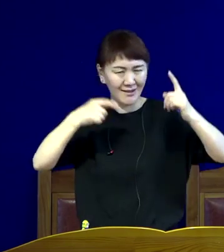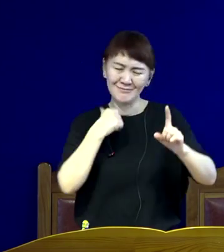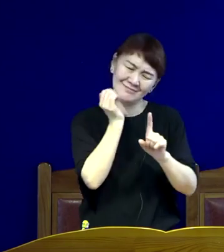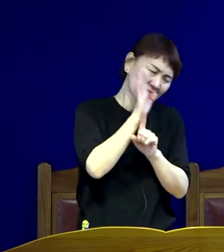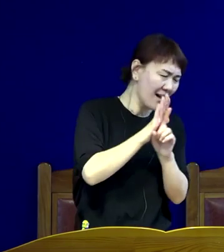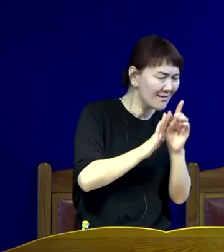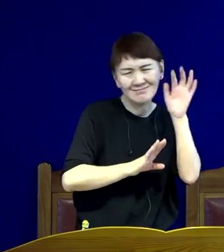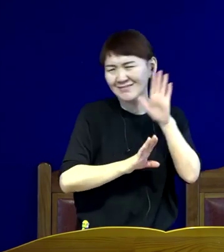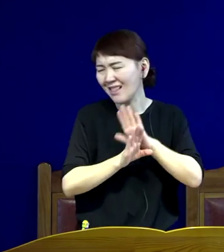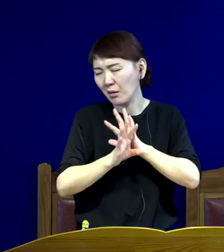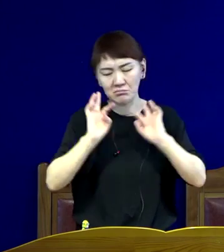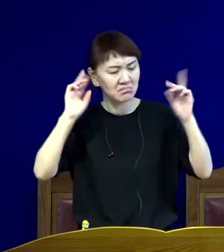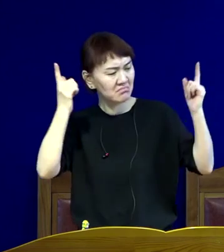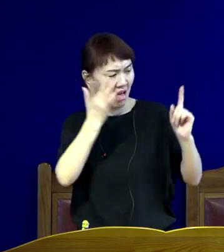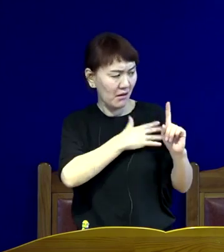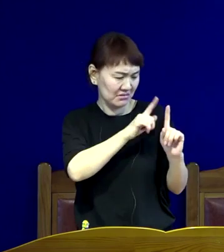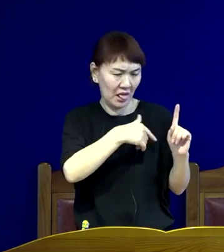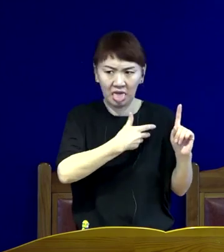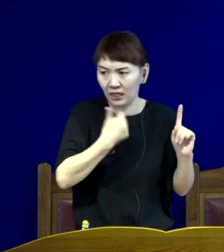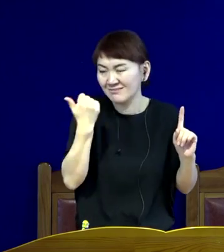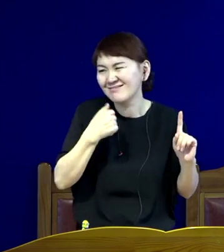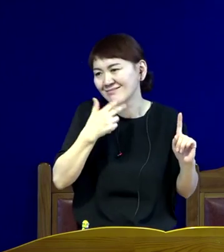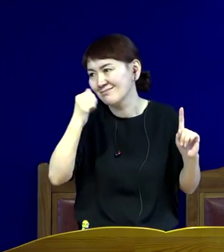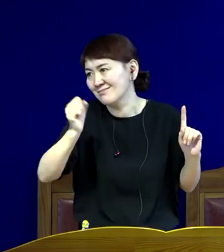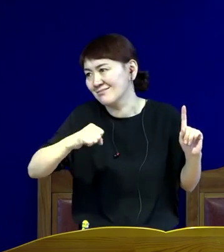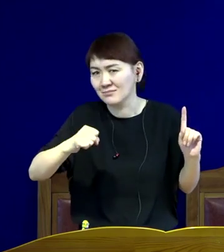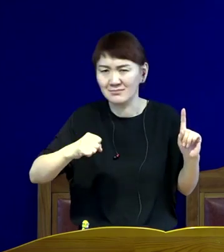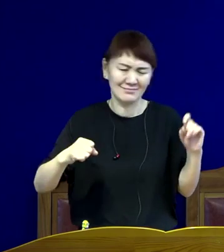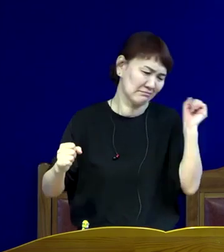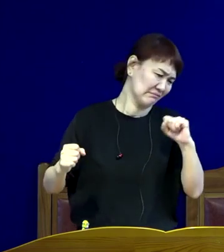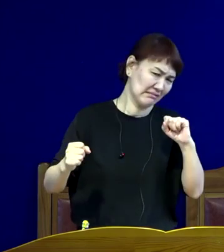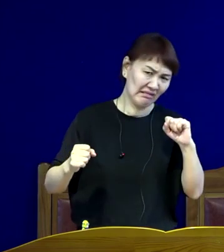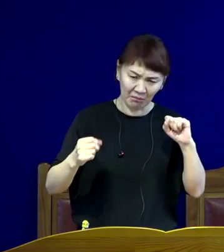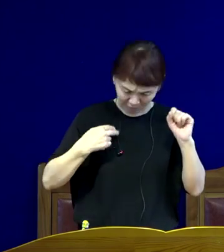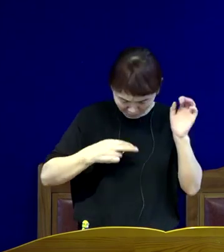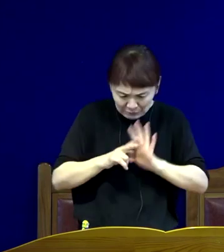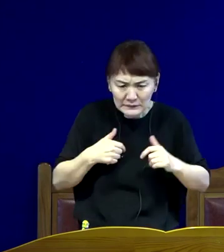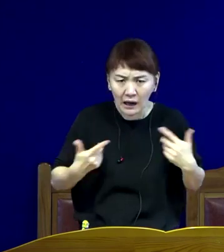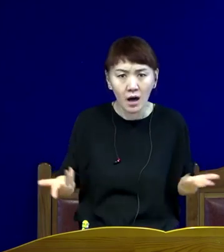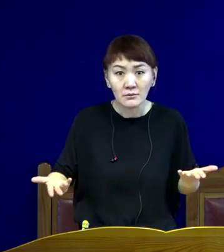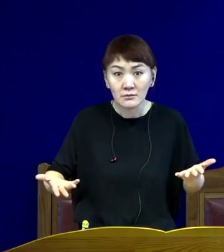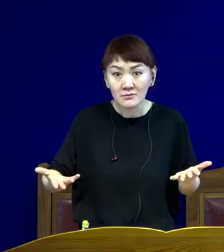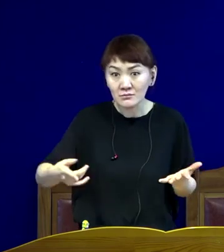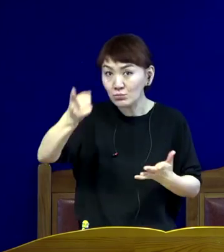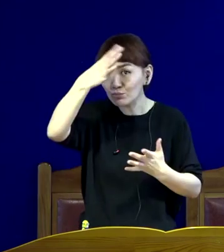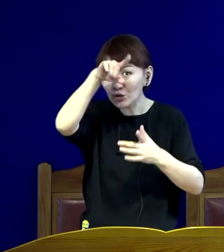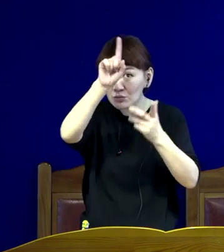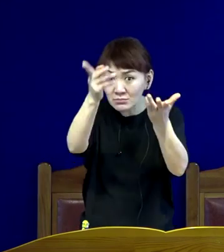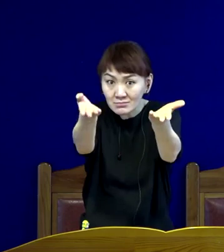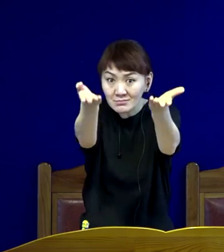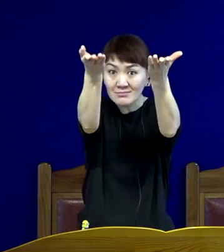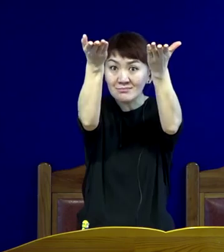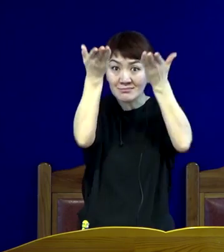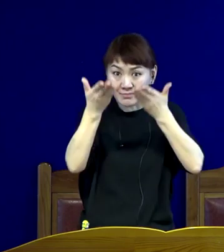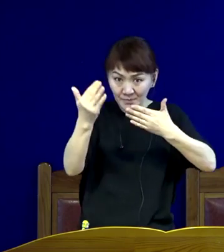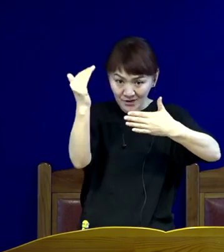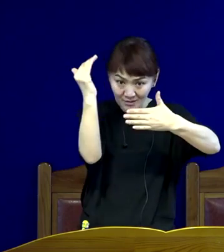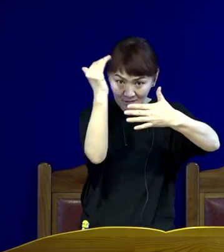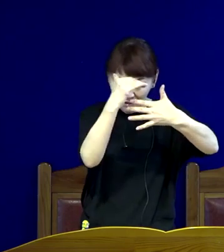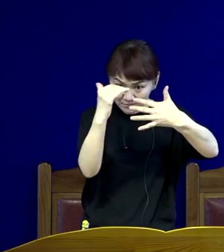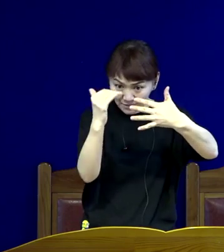호무슨 가르비숄 허브랏 다간배 샤타는 간찬 부르흐니 닥터슨 딕 주름